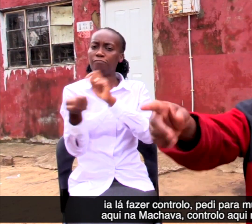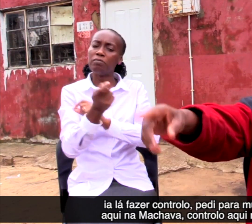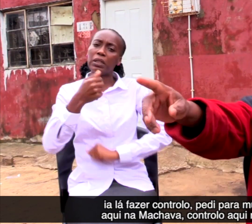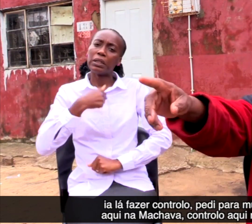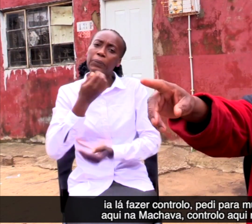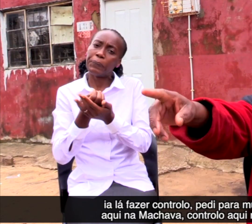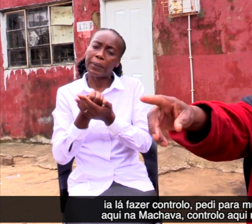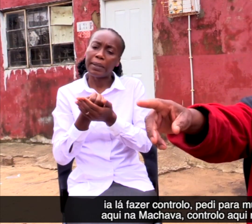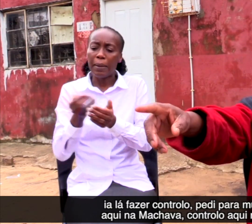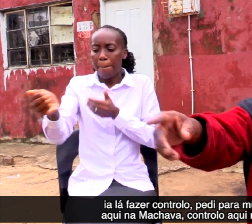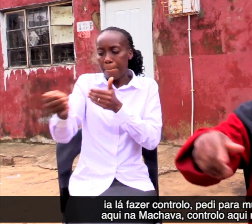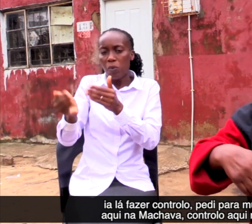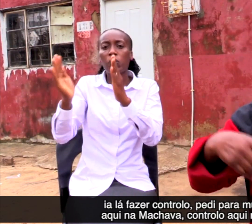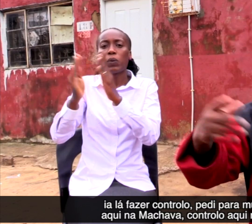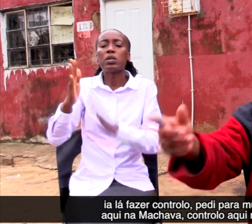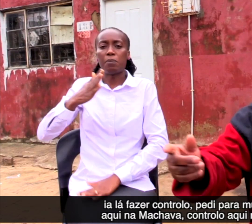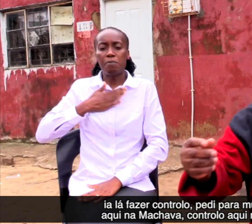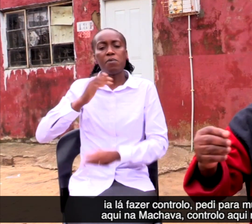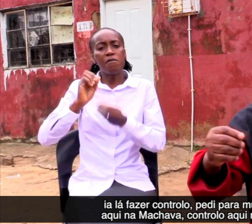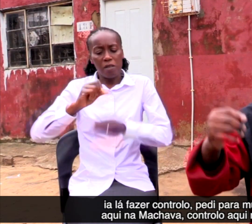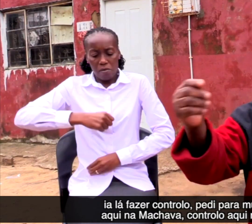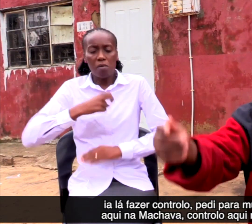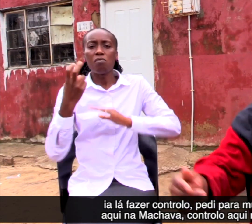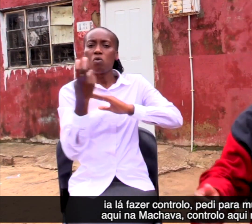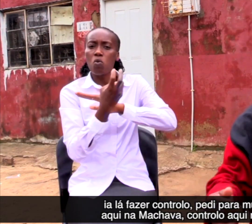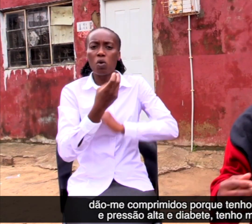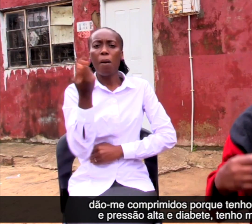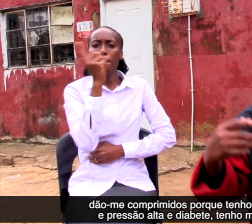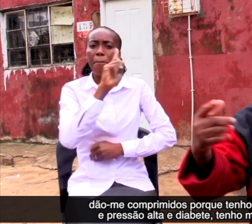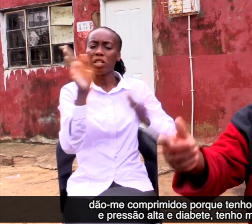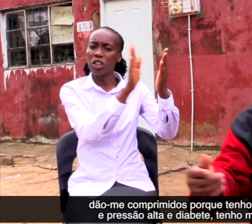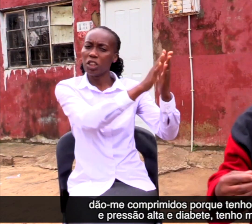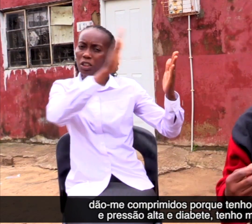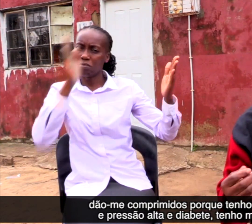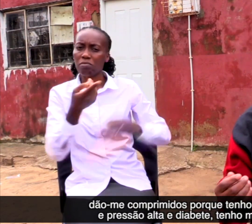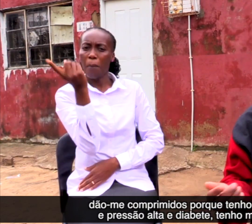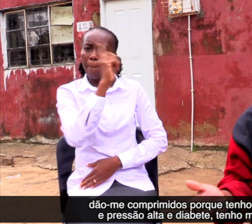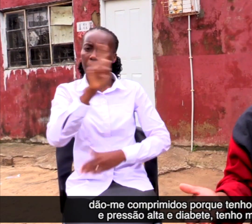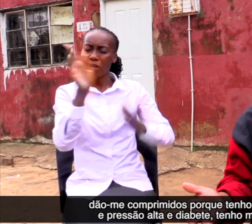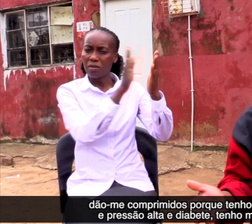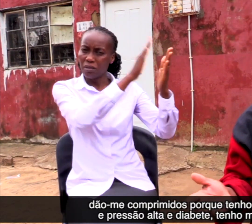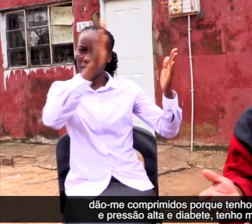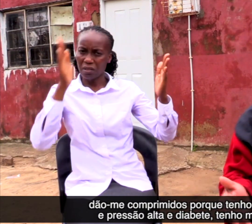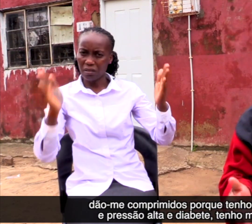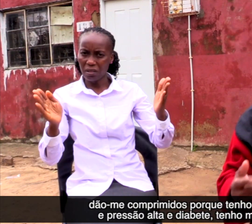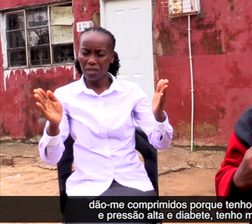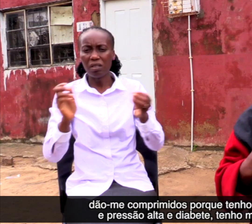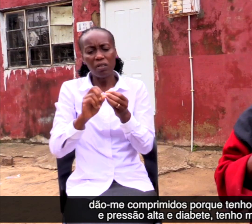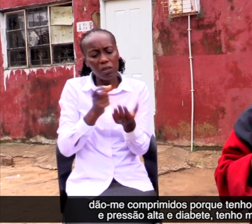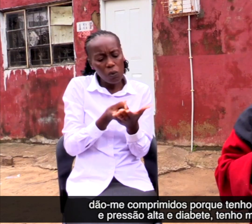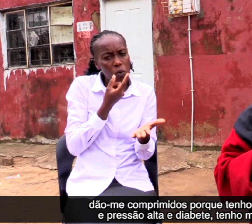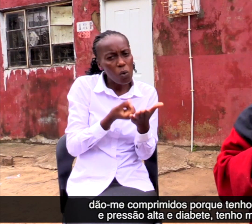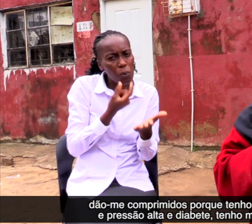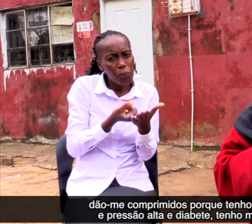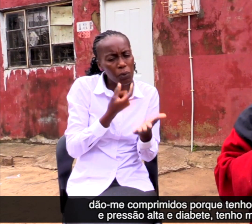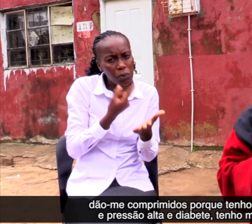para mudar para aqui na Machava. Controlo aqui, mensalmente, vai no controle. Agora, dá-me comprimido, porque eu